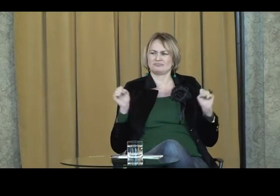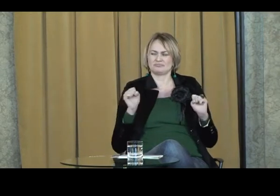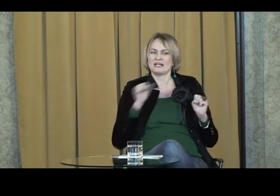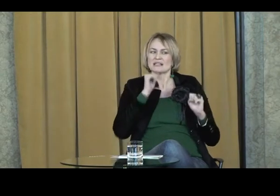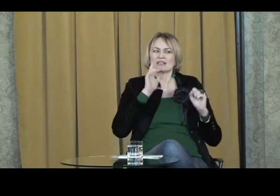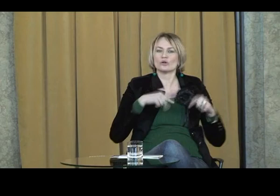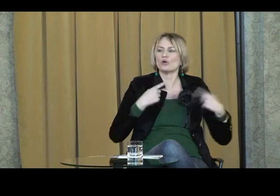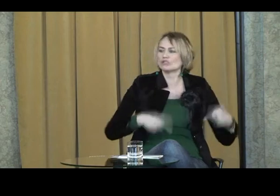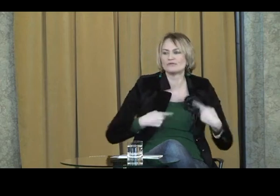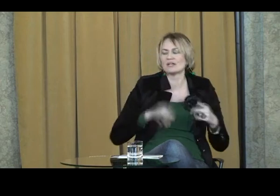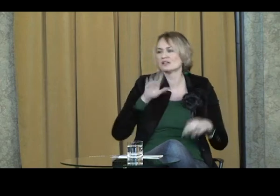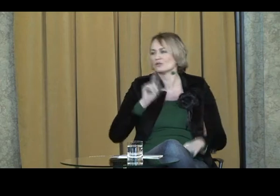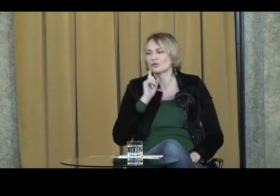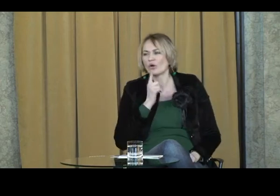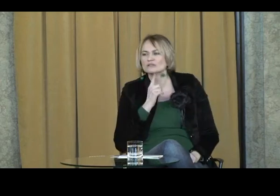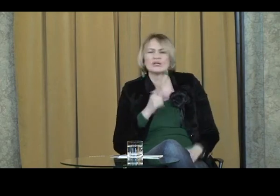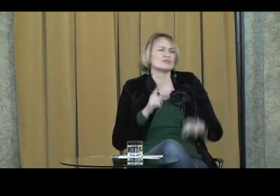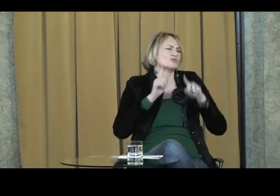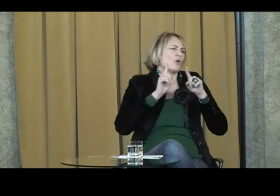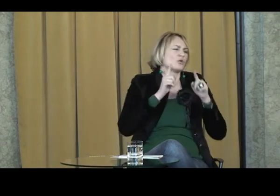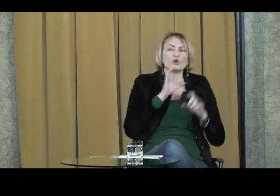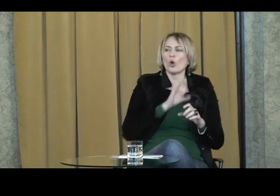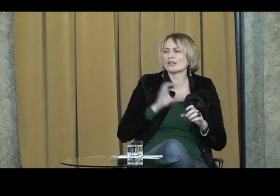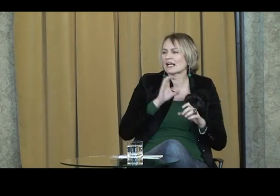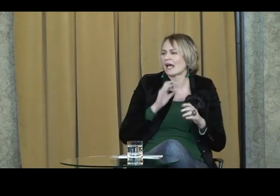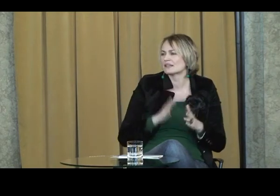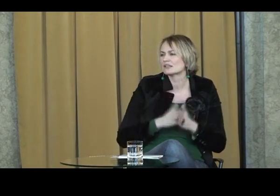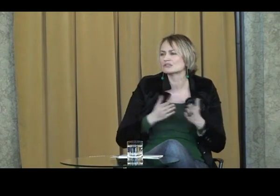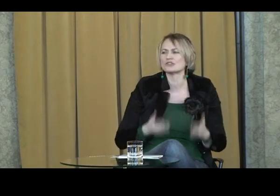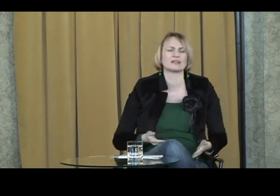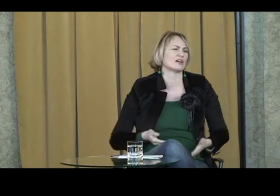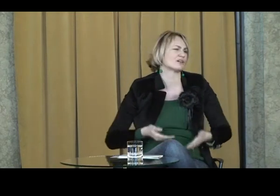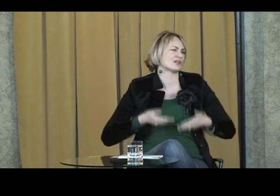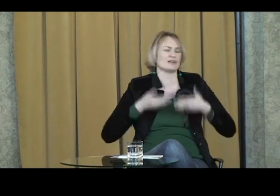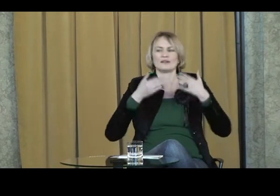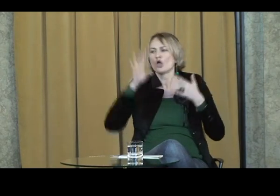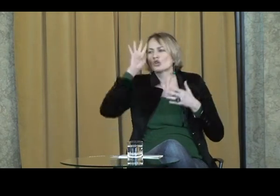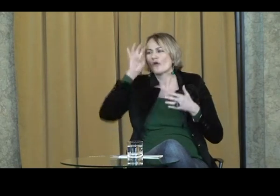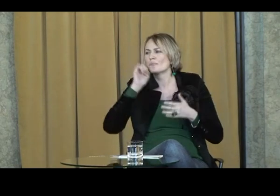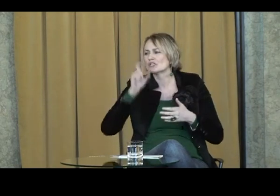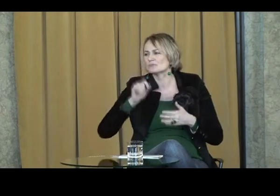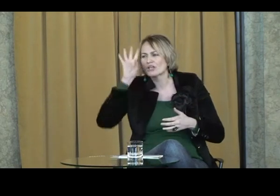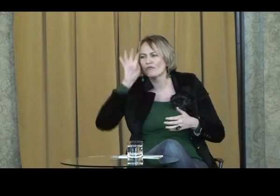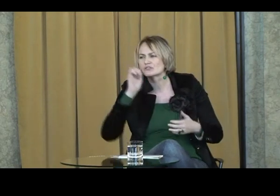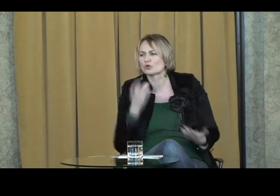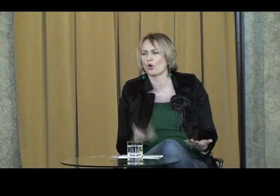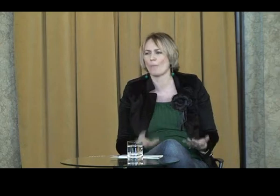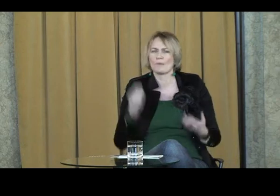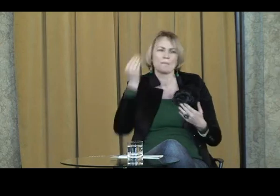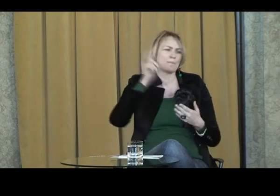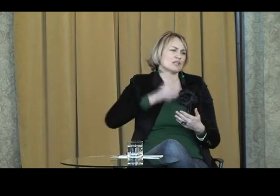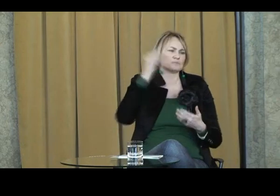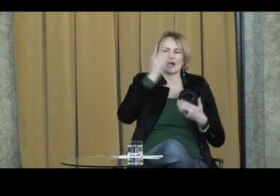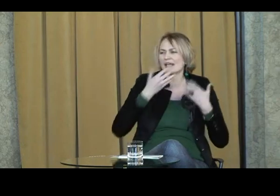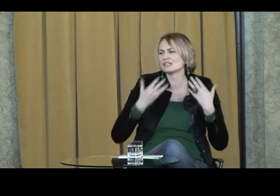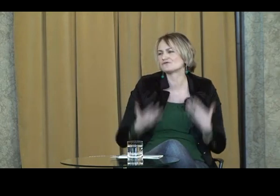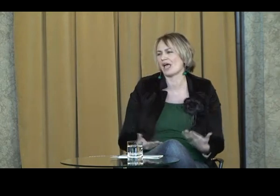Behinderung. Nicht nur Rollstuhlfahrer, nicht nur Gehörlosigkeit, nicht nur Kontergangschädigung, Menschen mit Down-Syndrom, Menschen